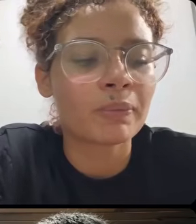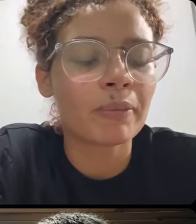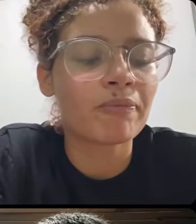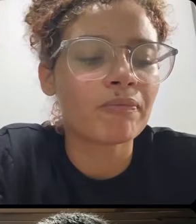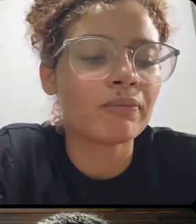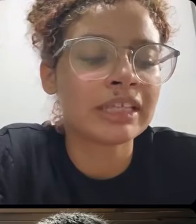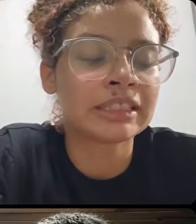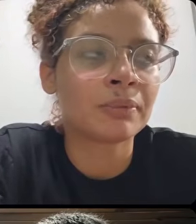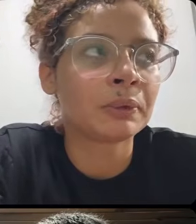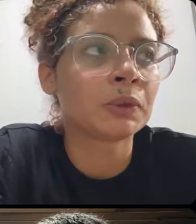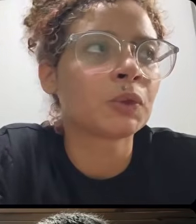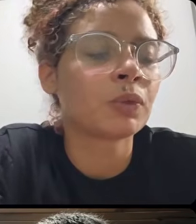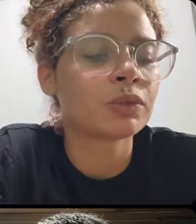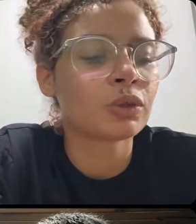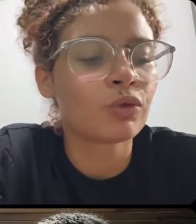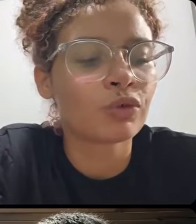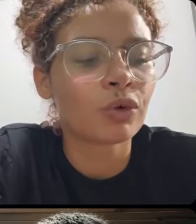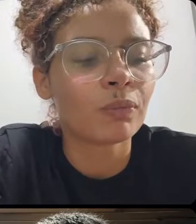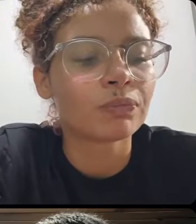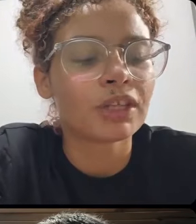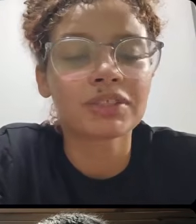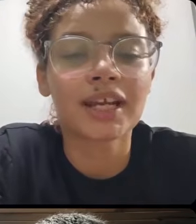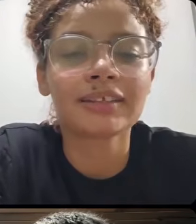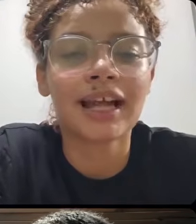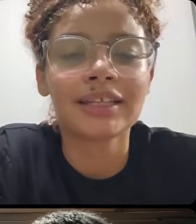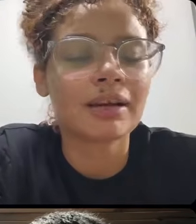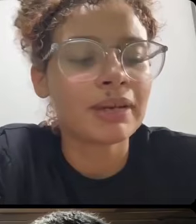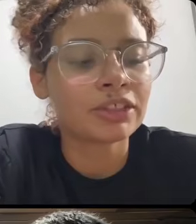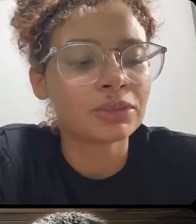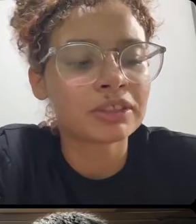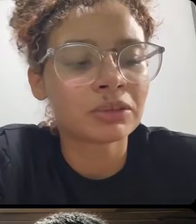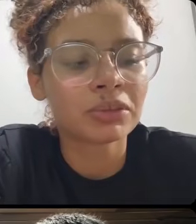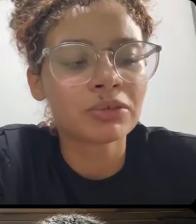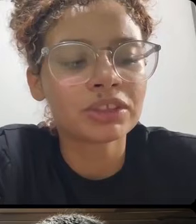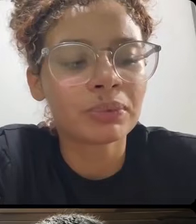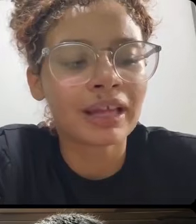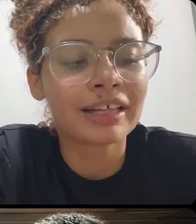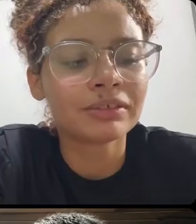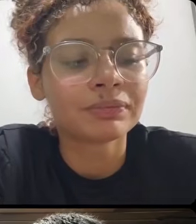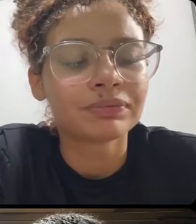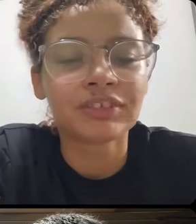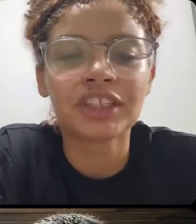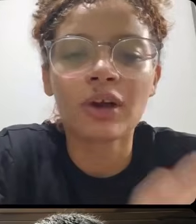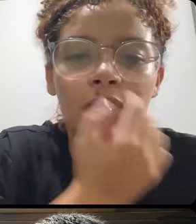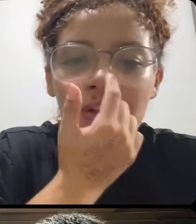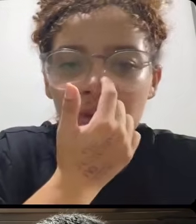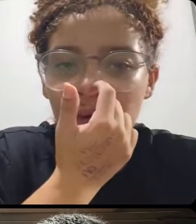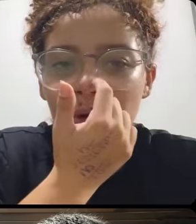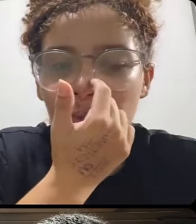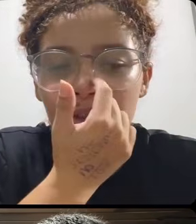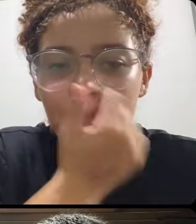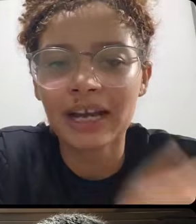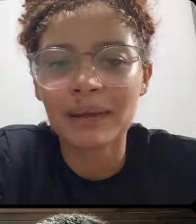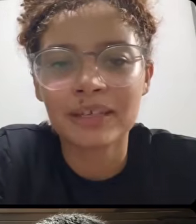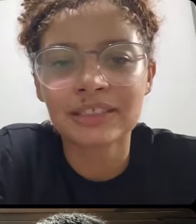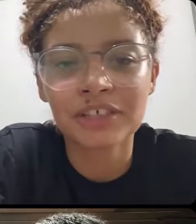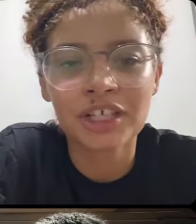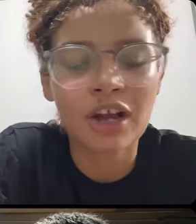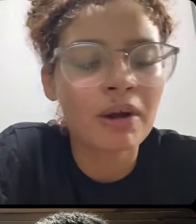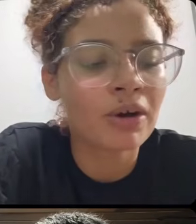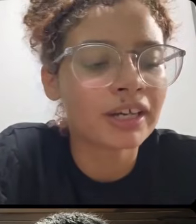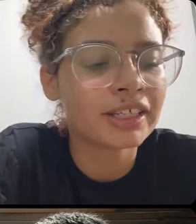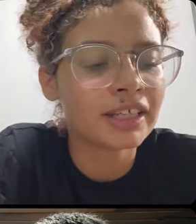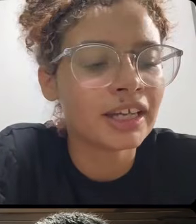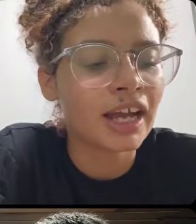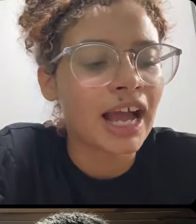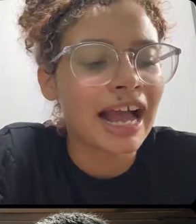permanecer. Por exemplo, eu estou num grupo de louvor, eu sei cantar lindamente, mas eu não tenho um discipulado, vai chegar uma hora que o ego pode subir a cabeça, vai